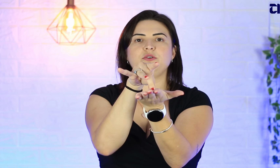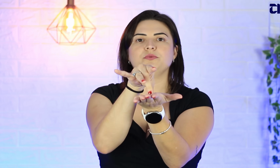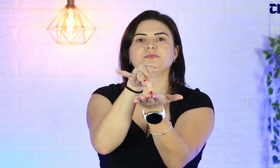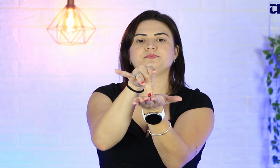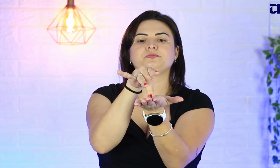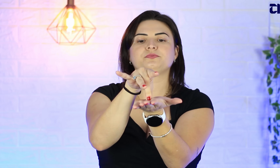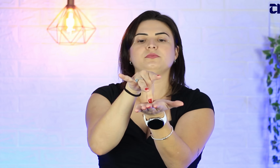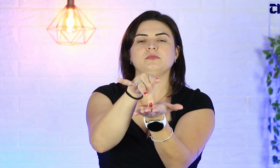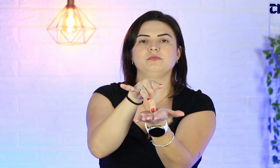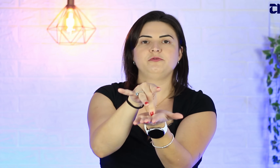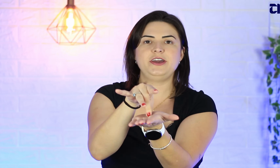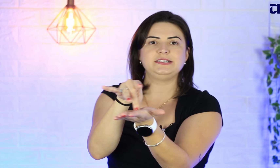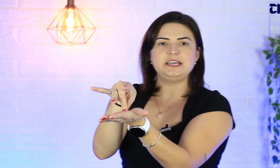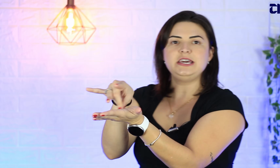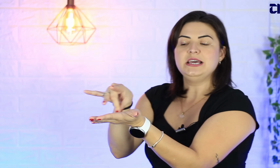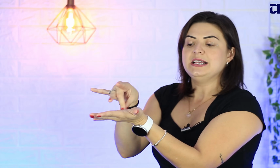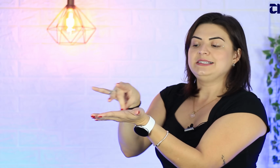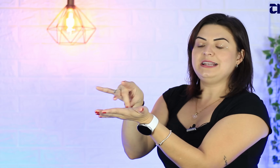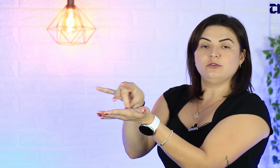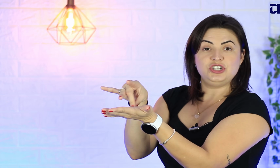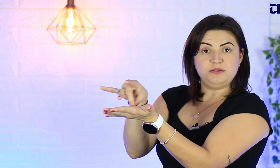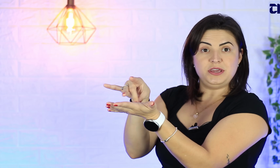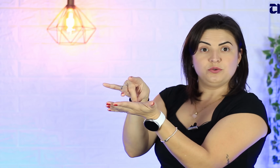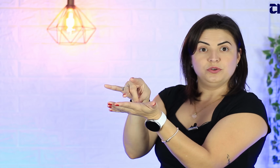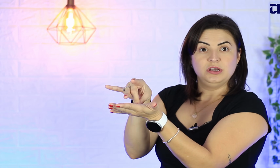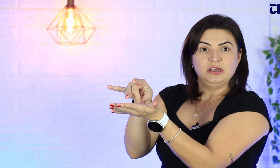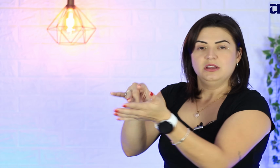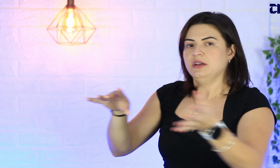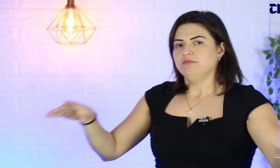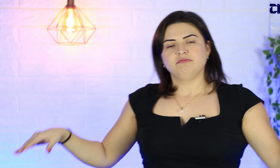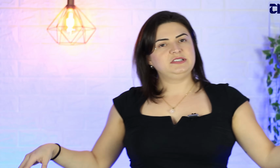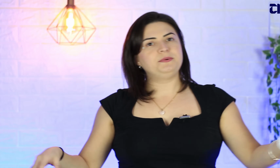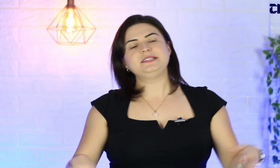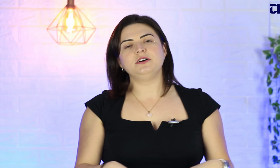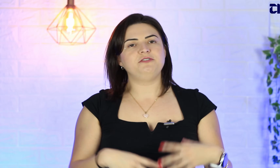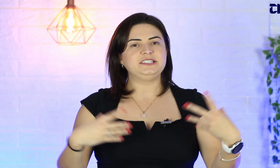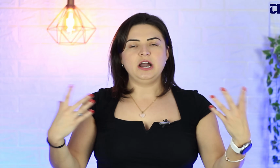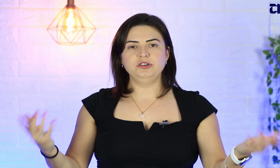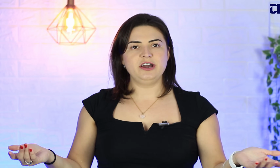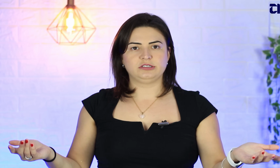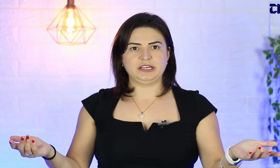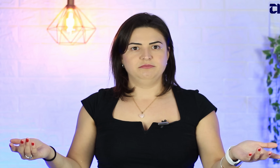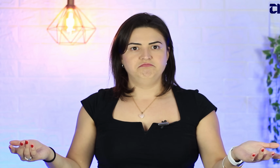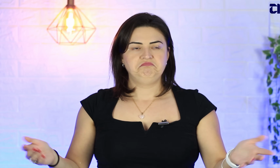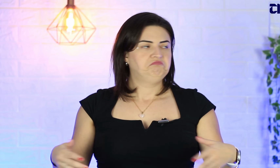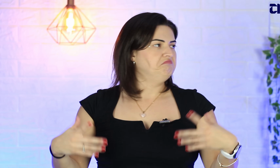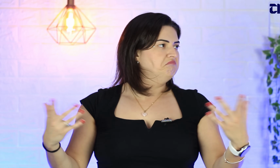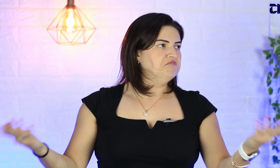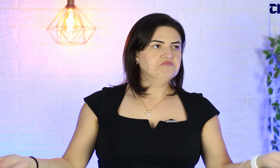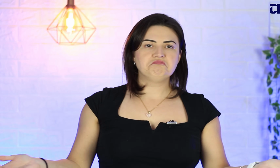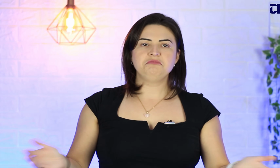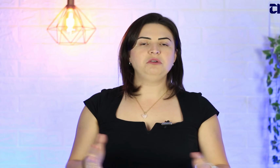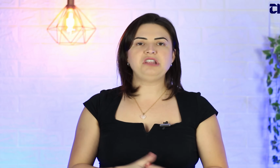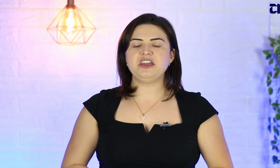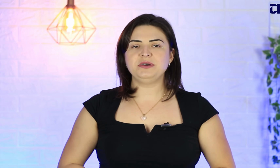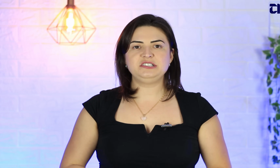Inimigo. Fez aí? Sinal de inimigo. Expressão facial neutra. Não tem uma